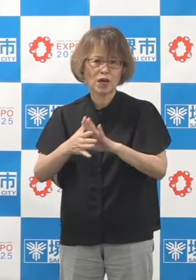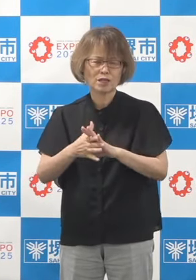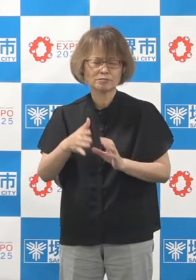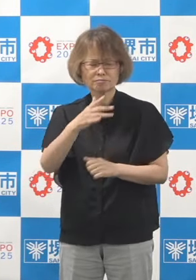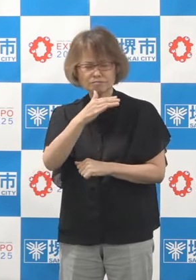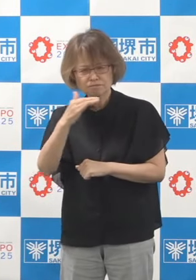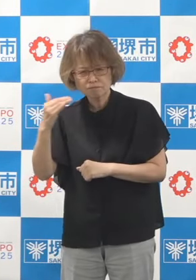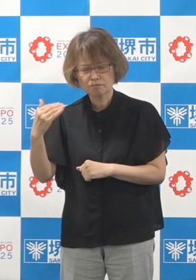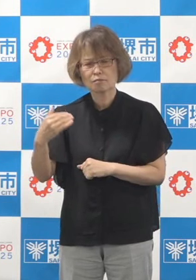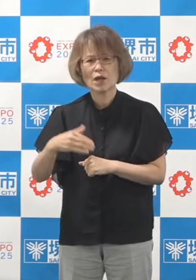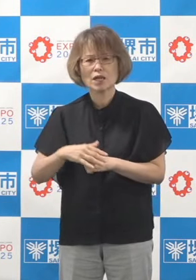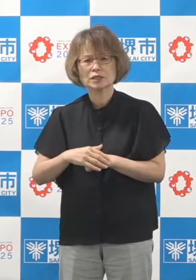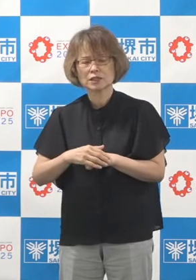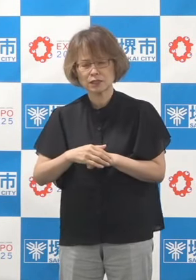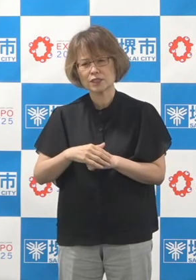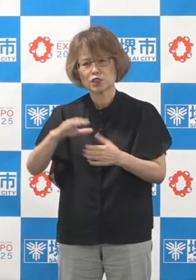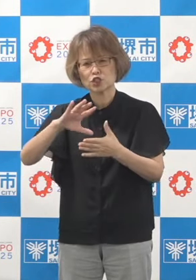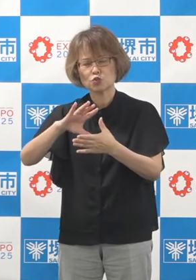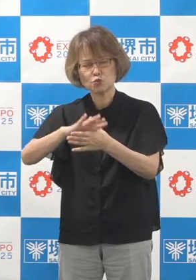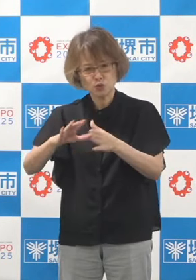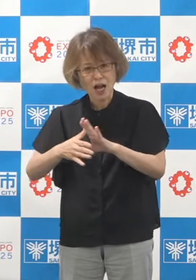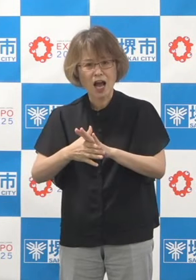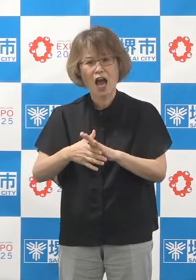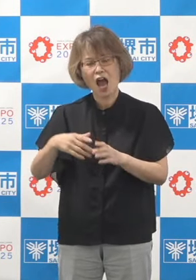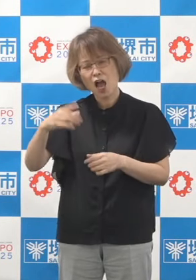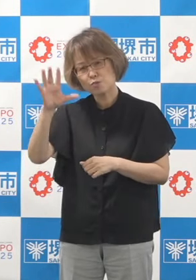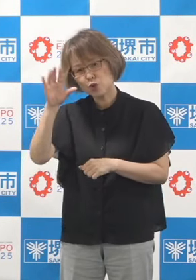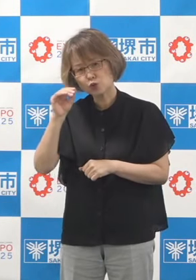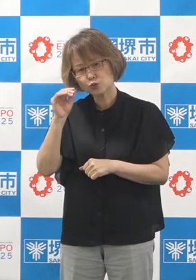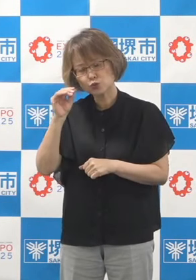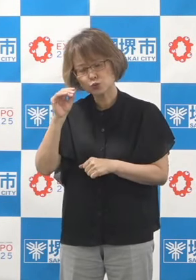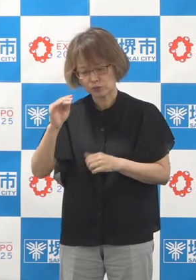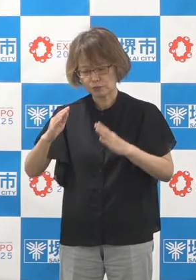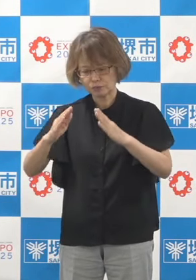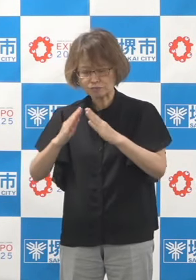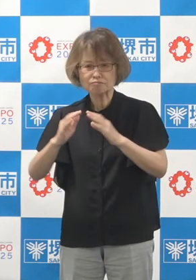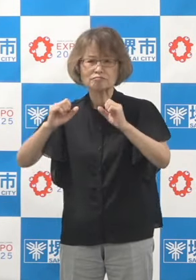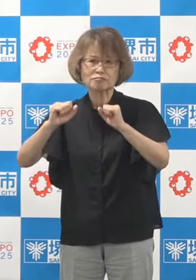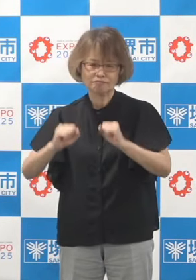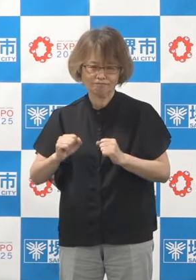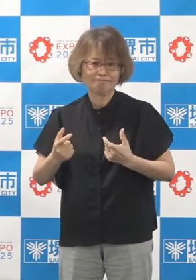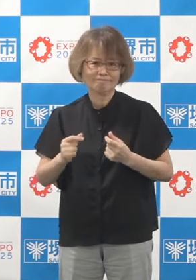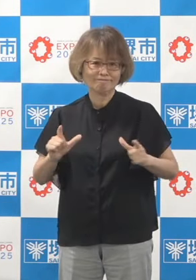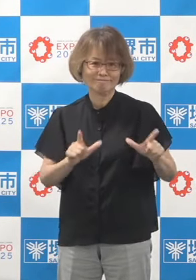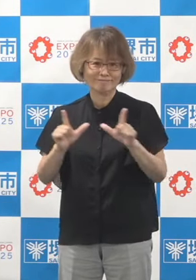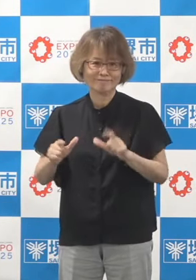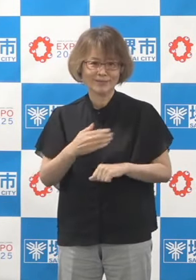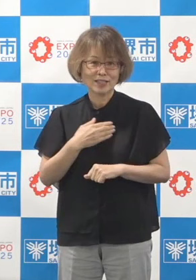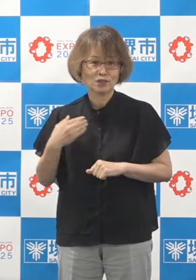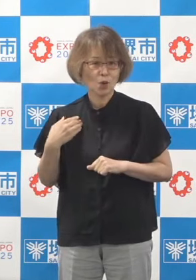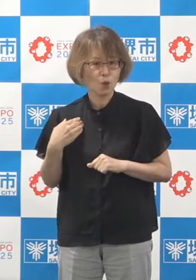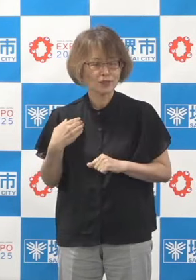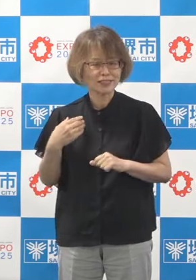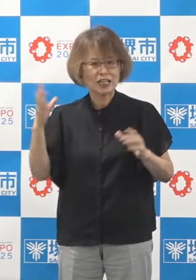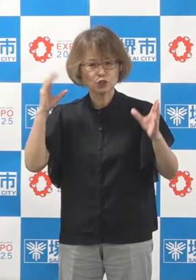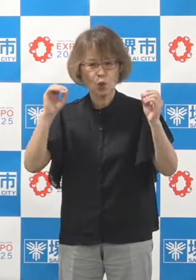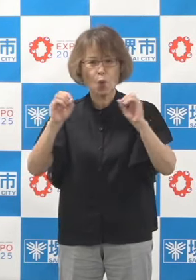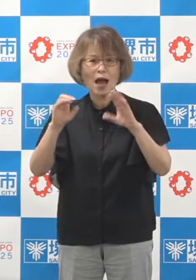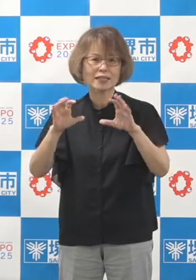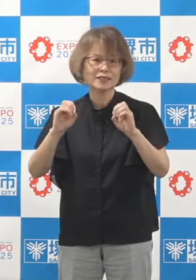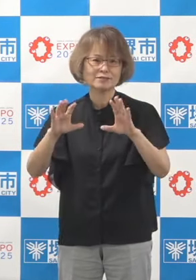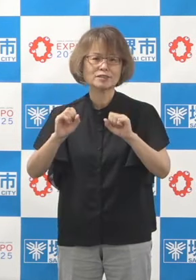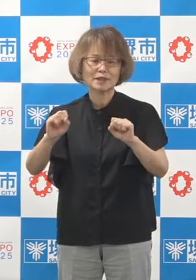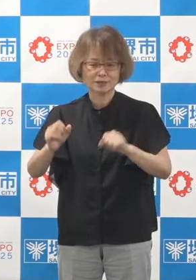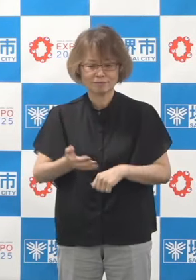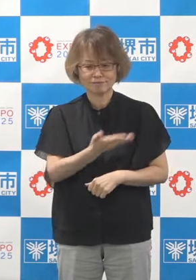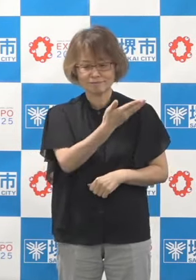や教育、文化、子育て、環境など定住魅力の発信を強化します。こちらに写真が載っ